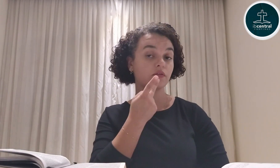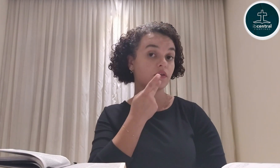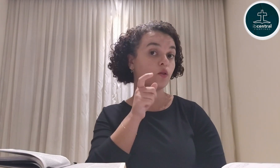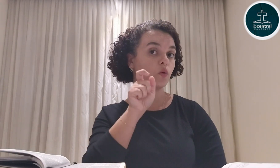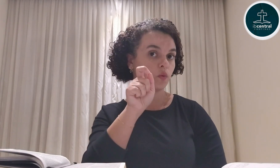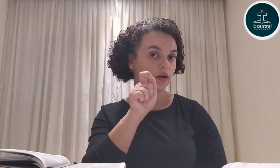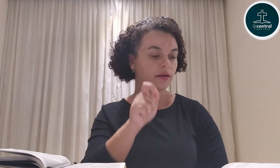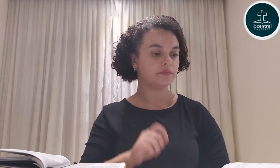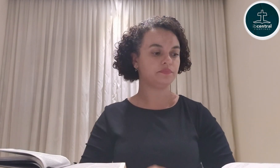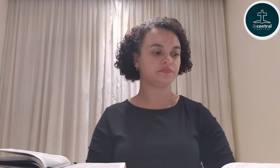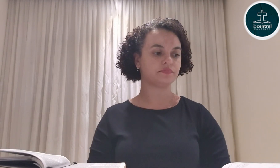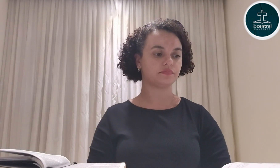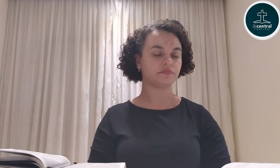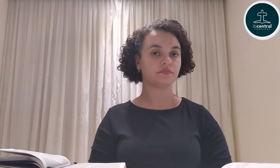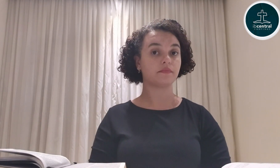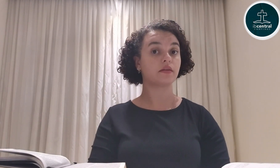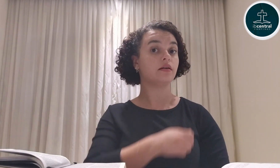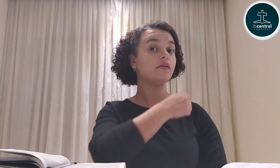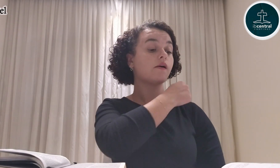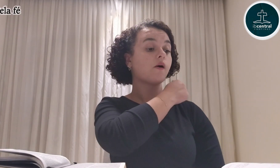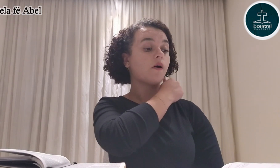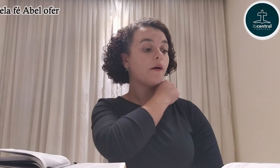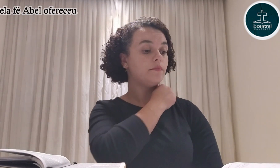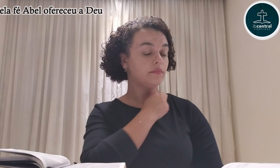versículo 4. Diz o seguinte: